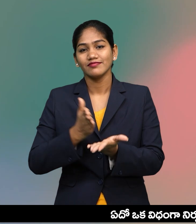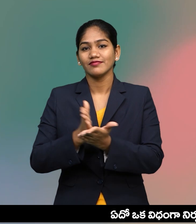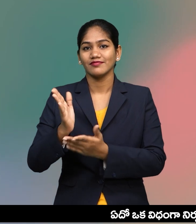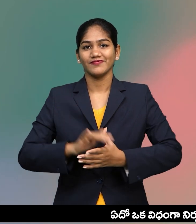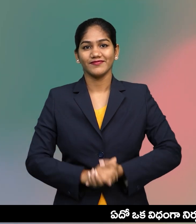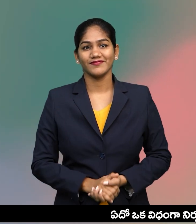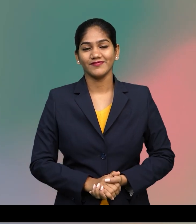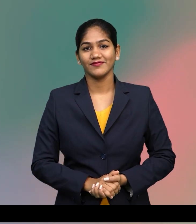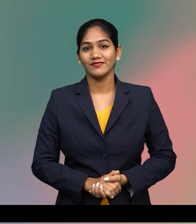కనుగొంటారు. ఈ అమరిక